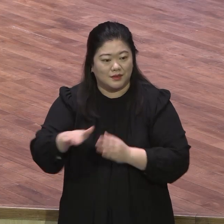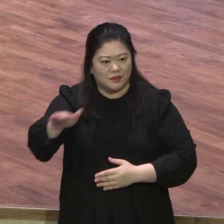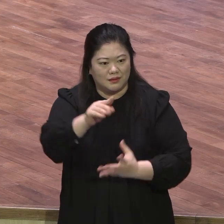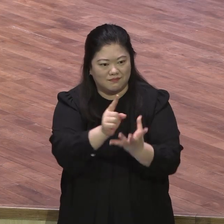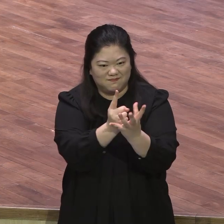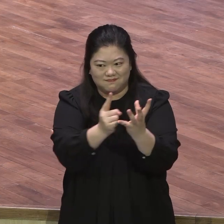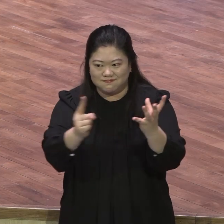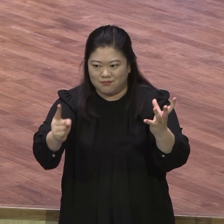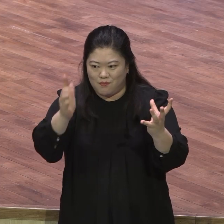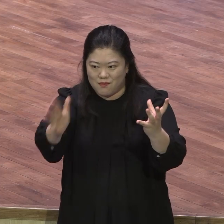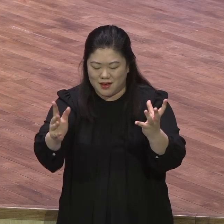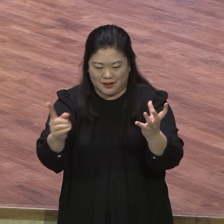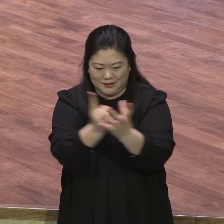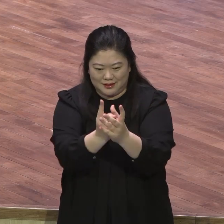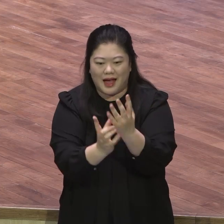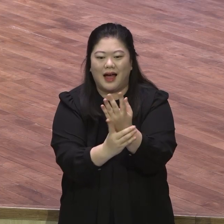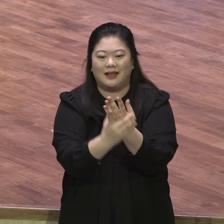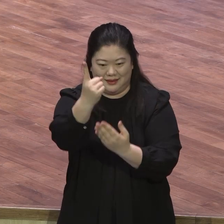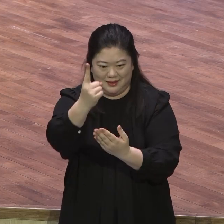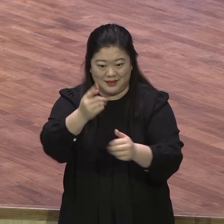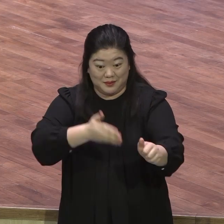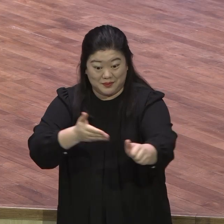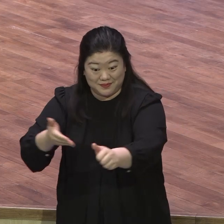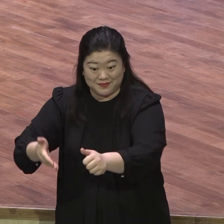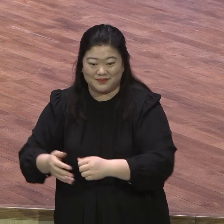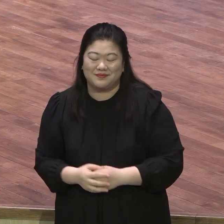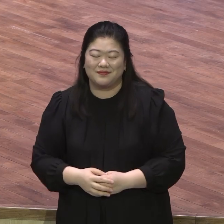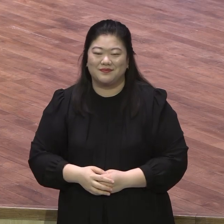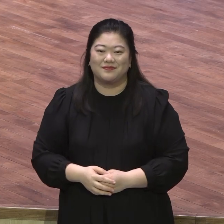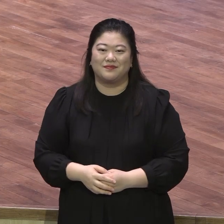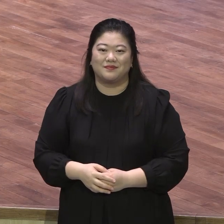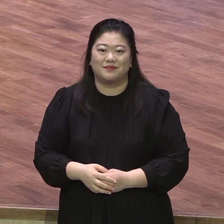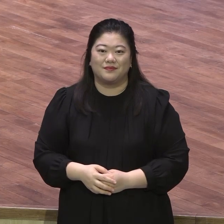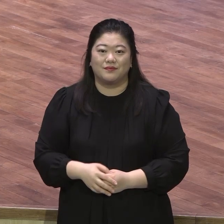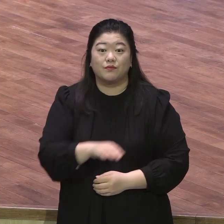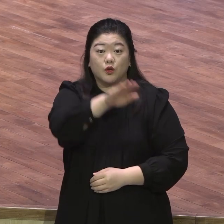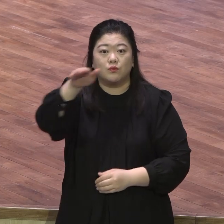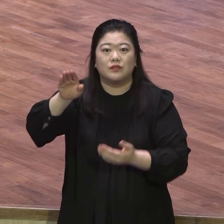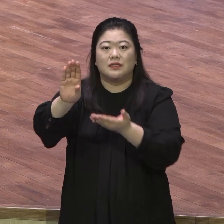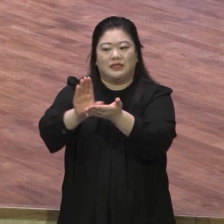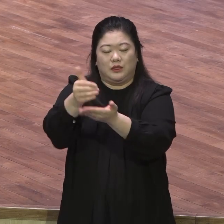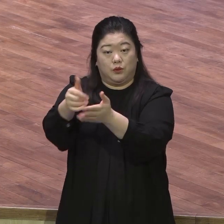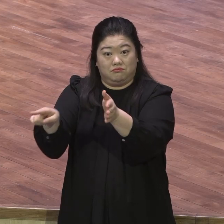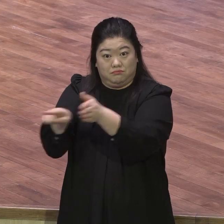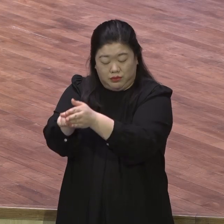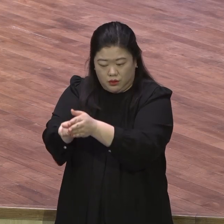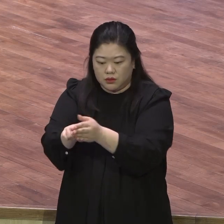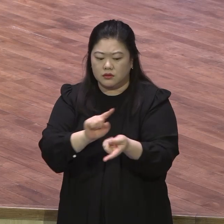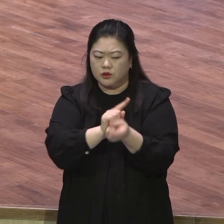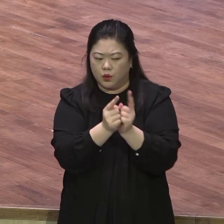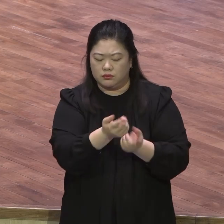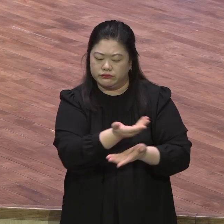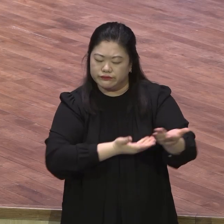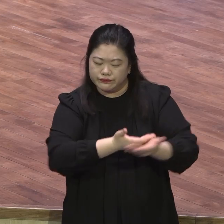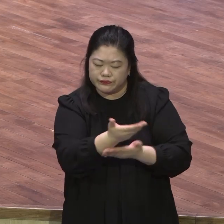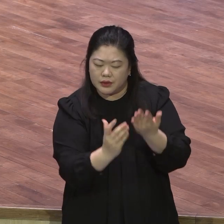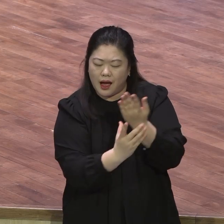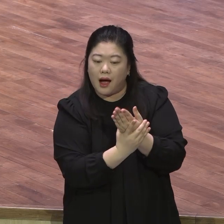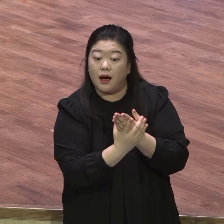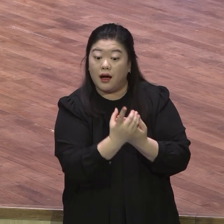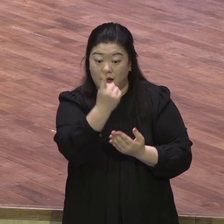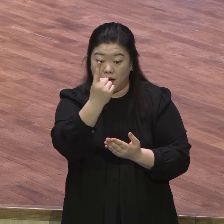우리가 글씨도 안에서 하나된 삶을 사는 데 있어서 가장 중요한 것이 뭐냐.